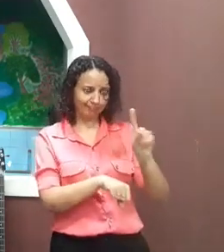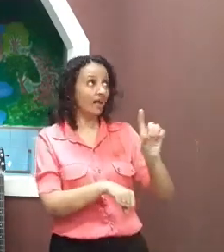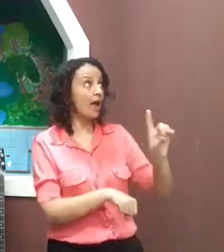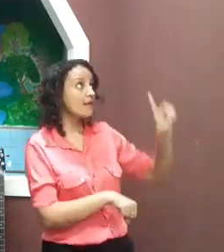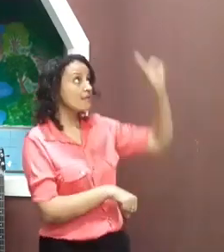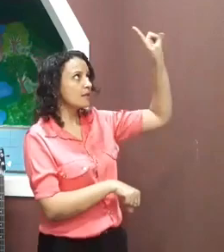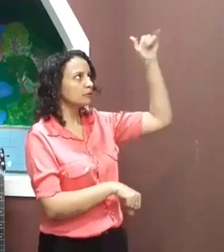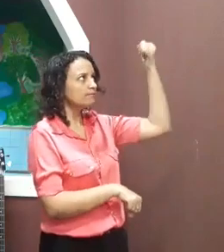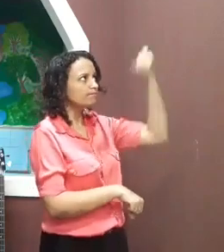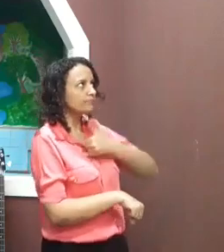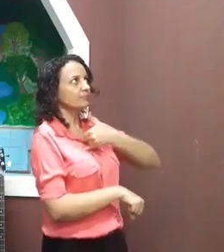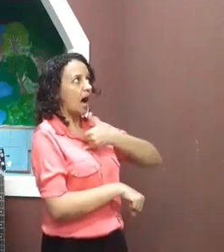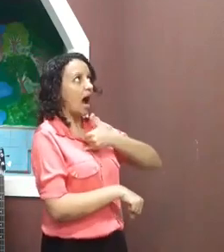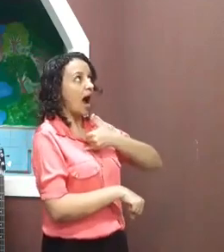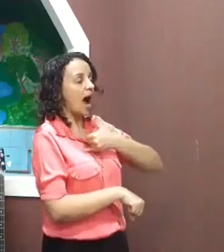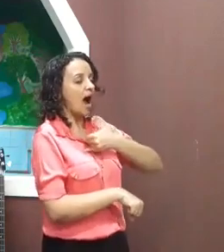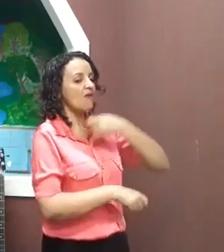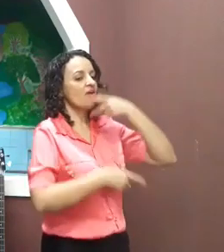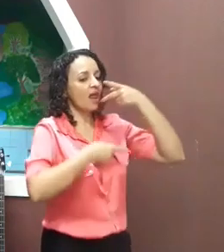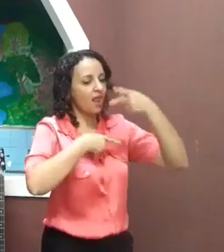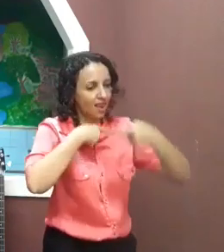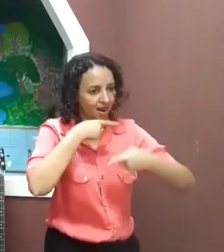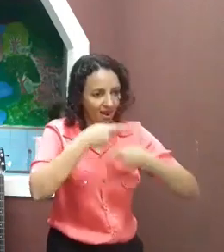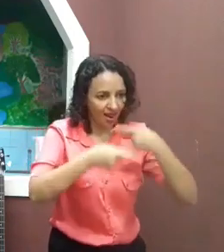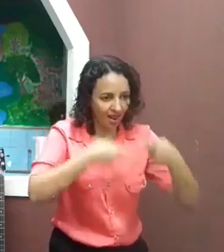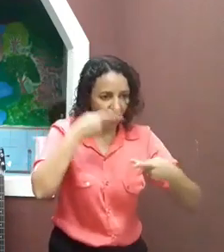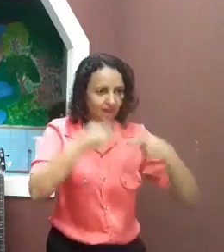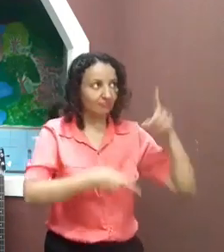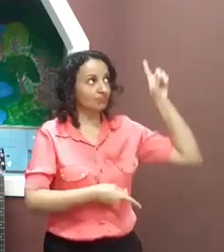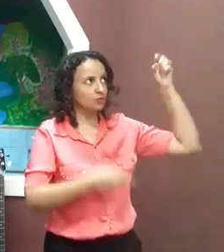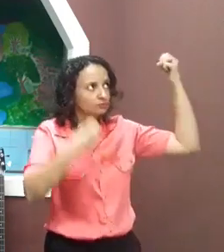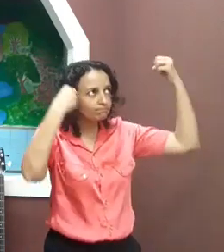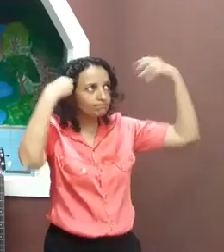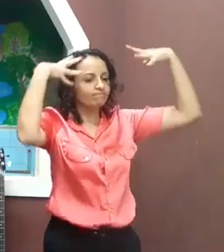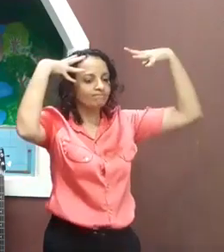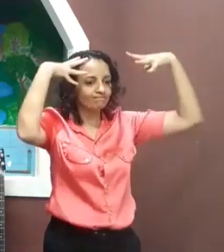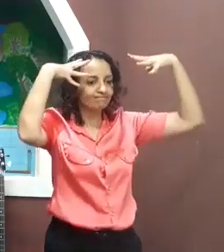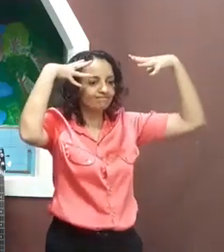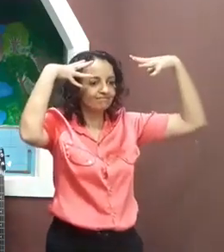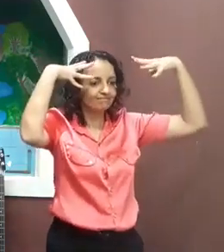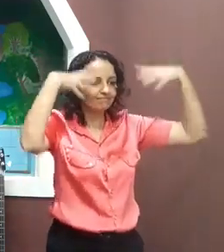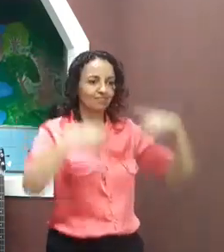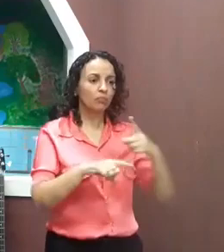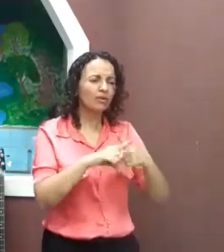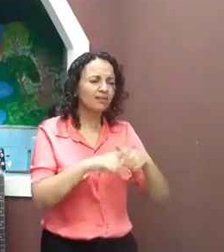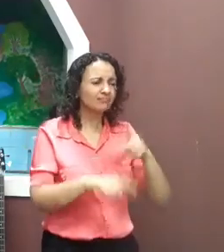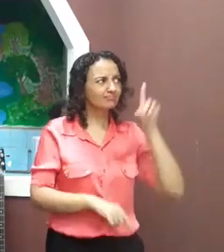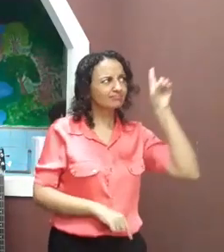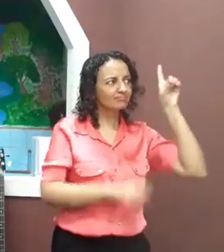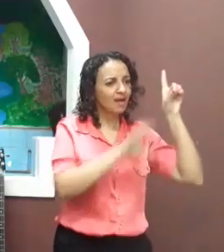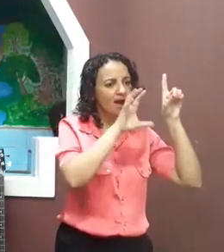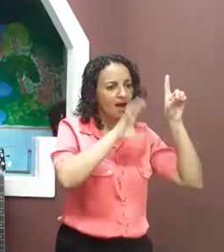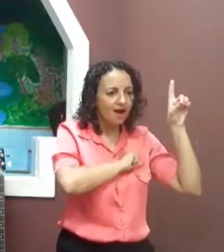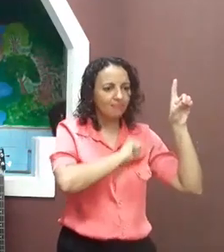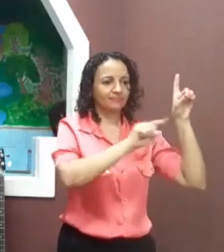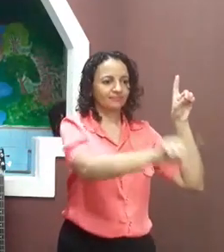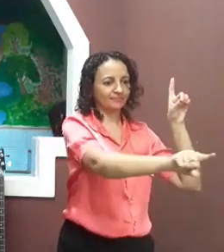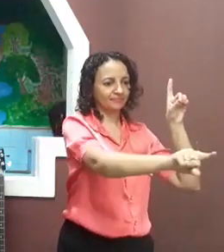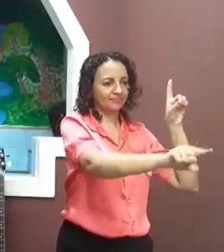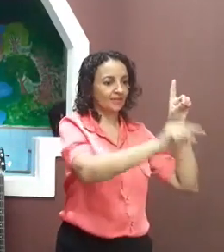é Deus que capacitou o pastor, é Deus que ilumina o pastor. Sabe por quê? Porque Ele te ama, porque Ele quer te